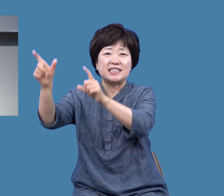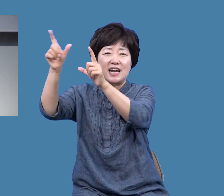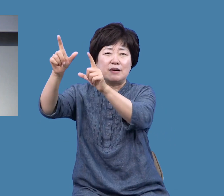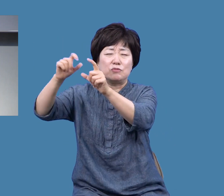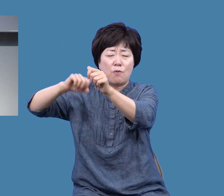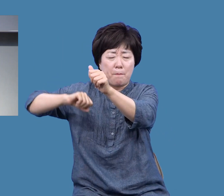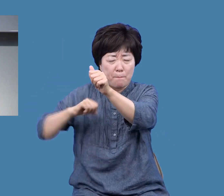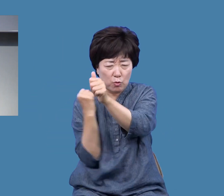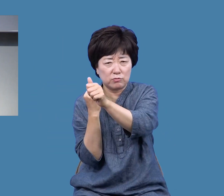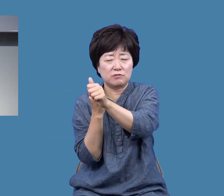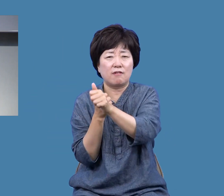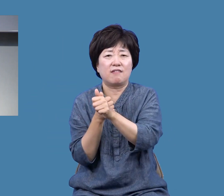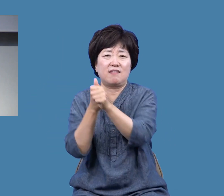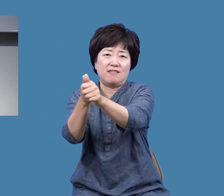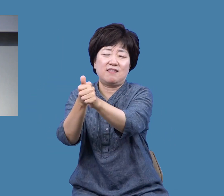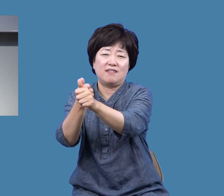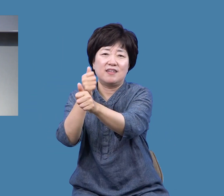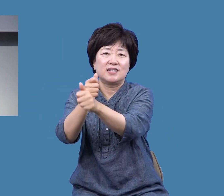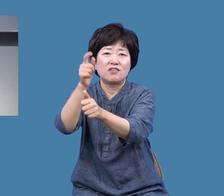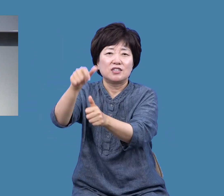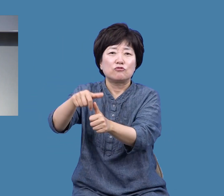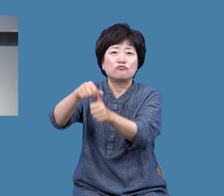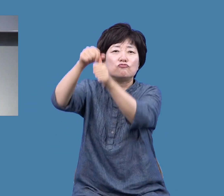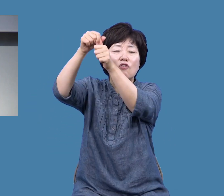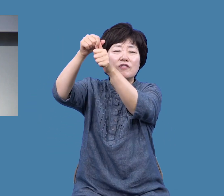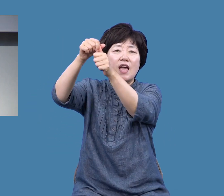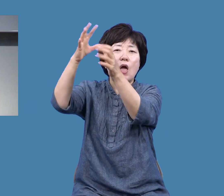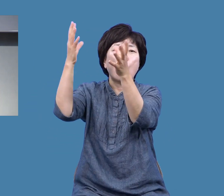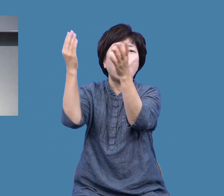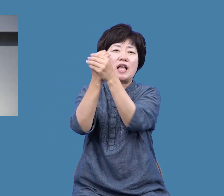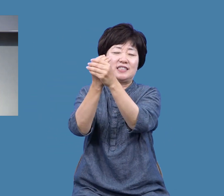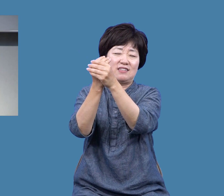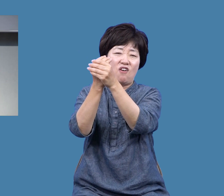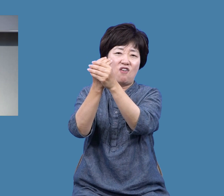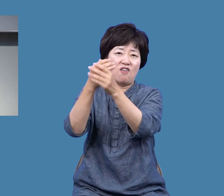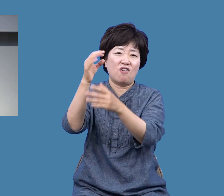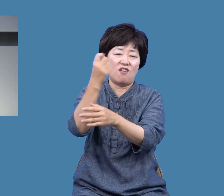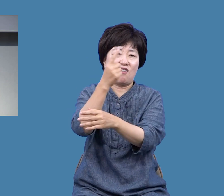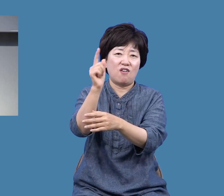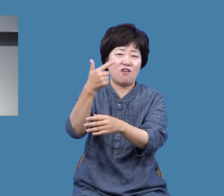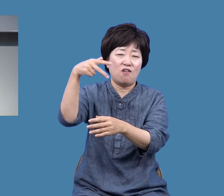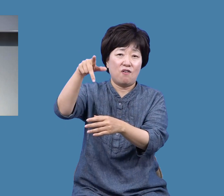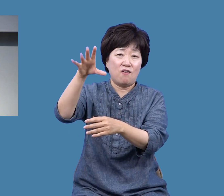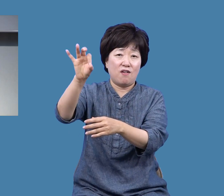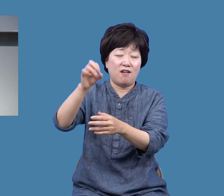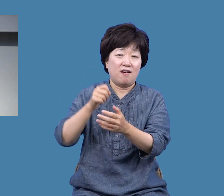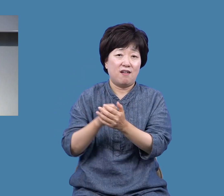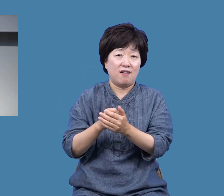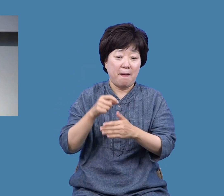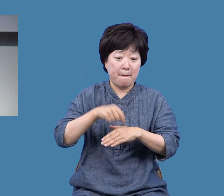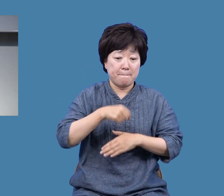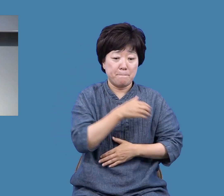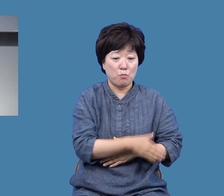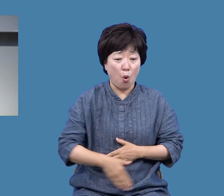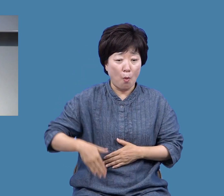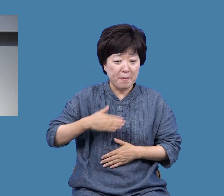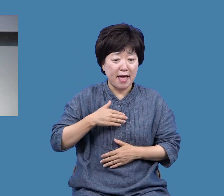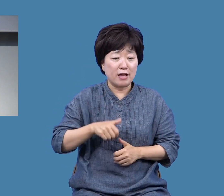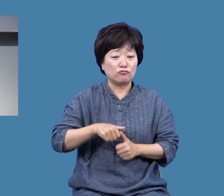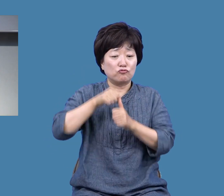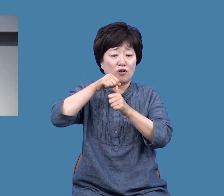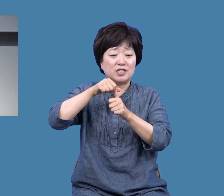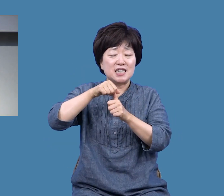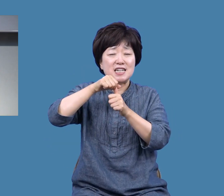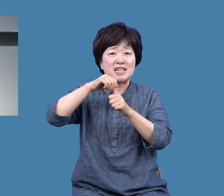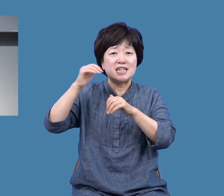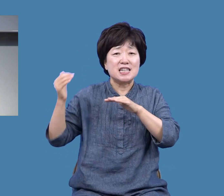복종시키는 거예요. 그것이 여러분 구원의 완성이고, 그래서 이 몸의 구원을 결국 이루어 가야만, 몸의